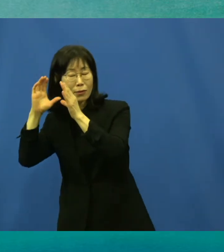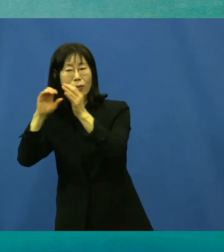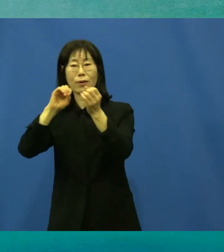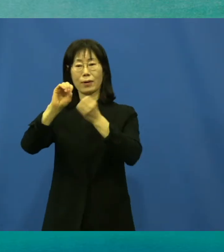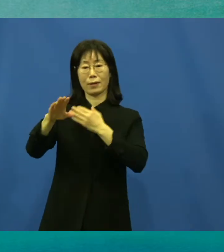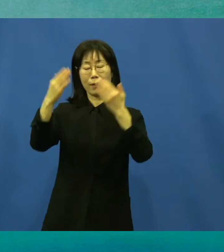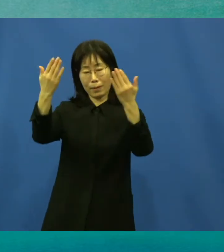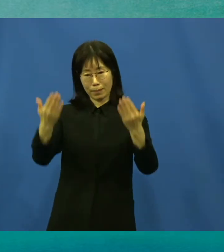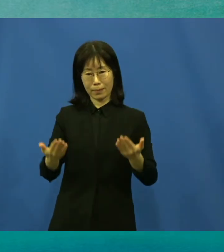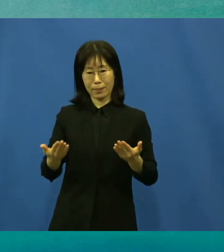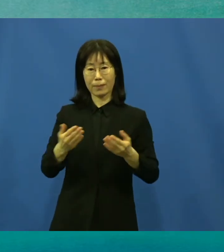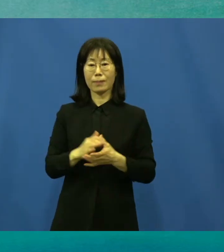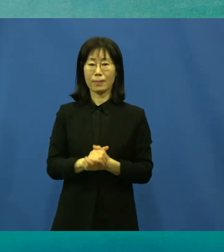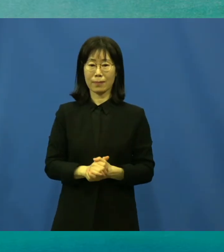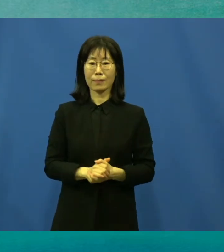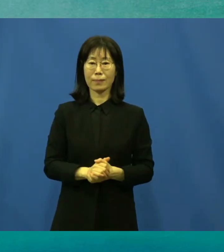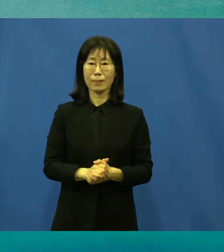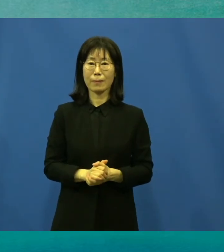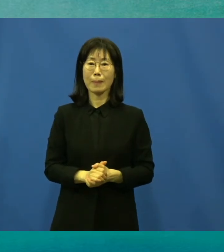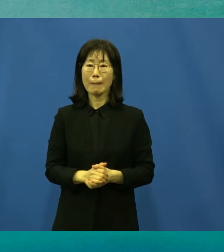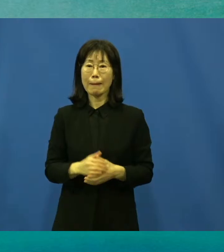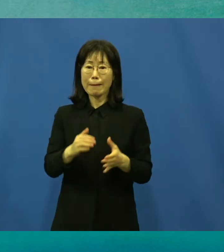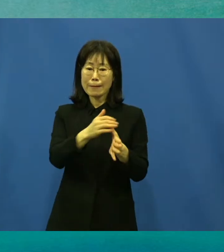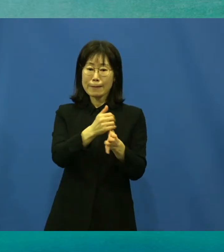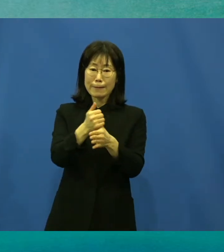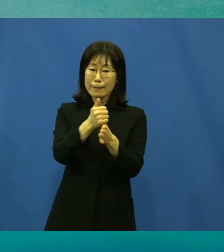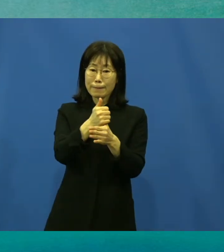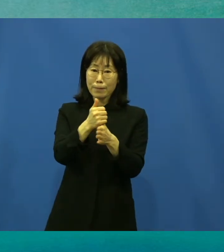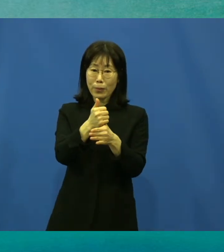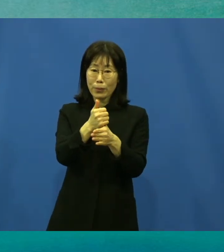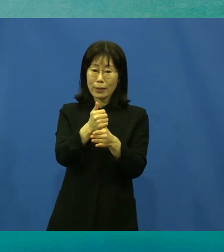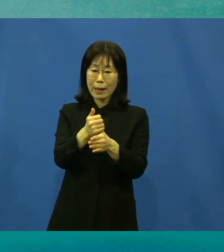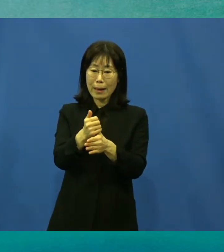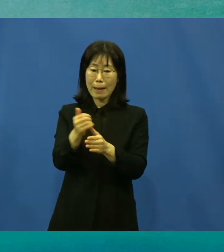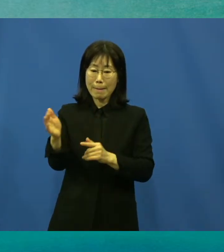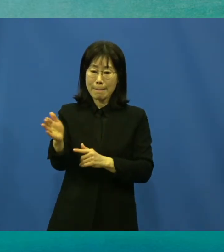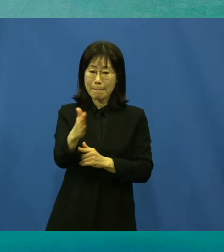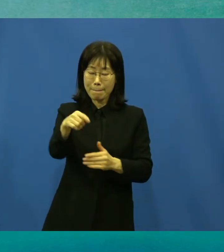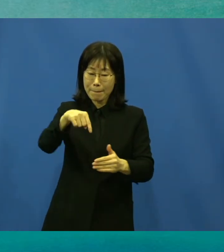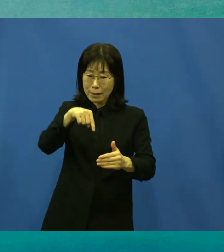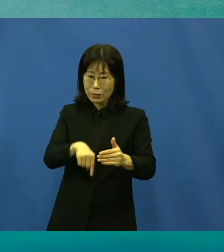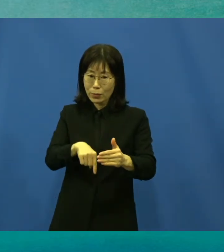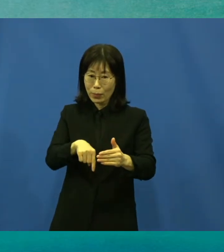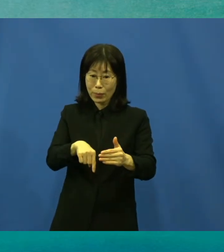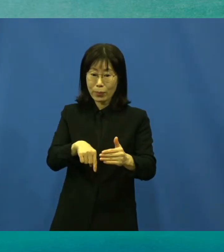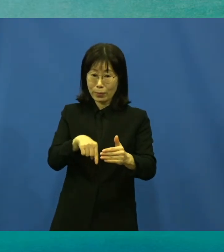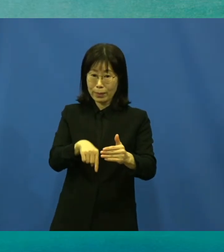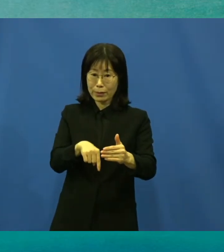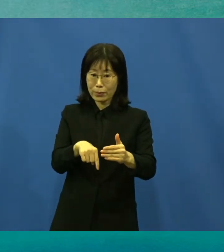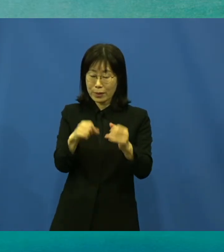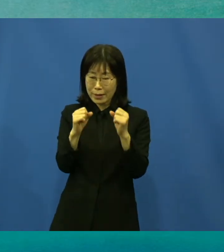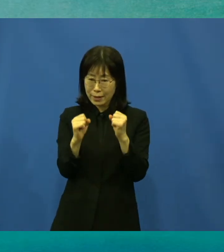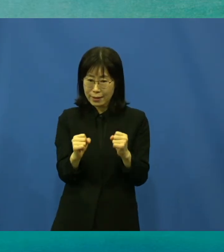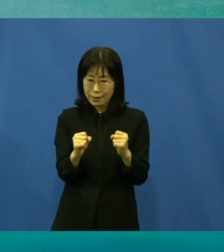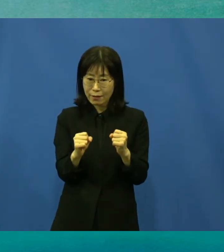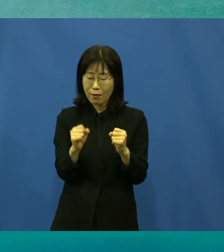요나의 고통은 계속되지 않습니다. 요나는 3일 3야를 뱃속에서 지냅니다. 시간이 정해졌습니다.